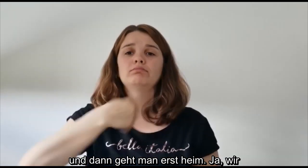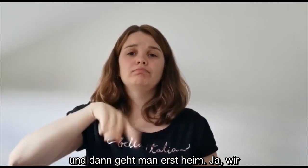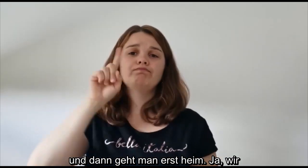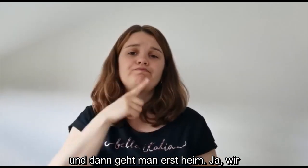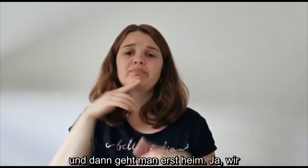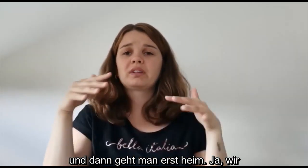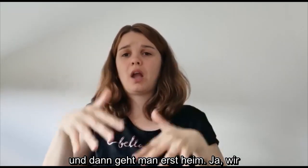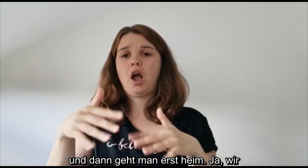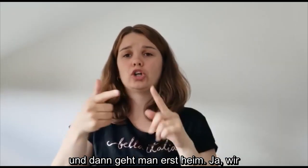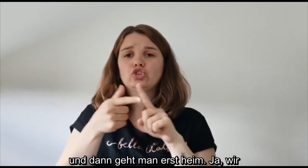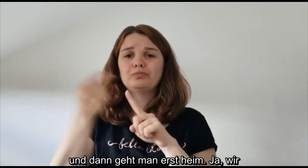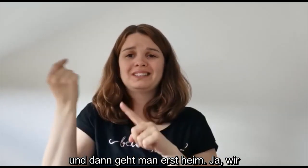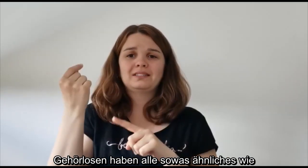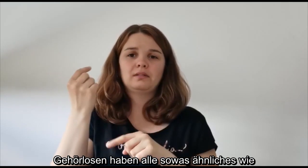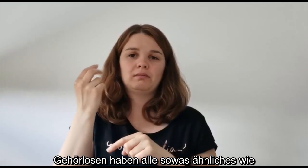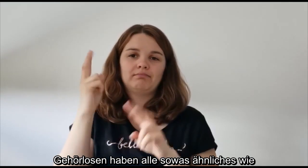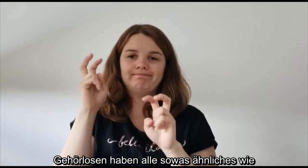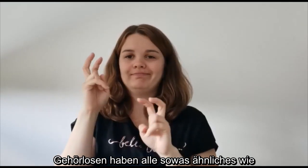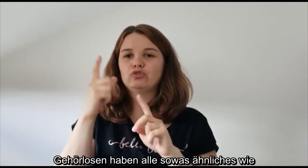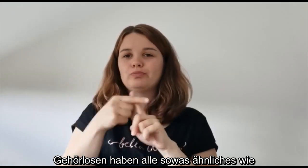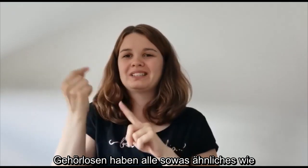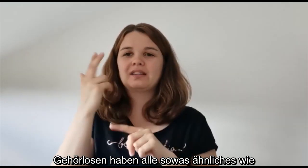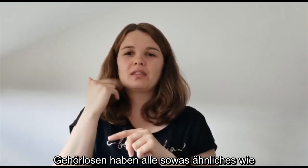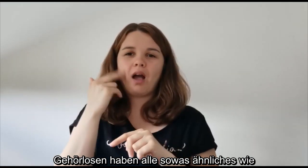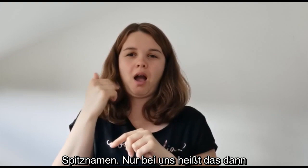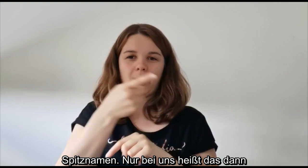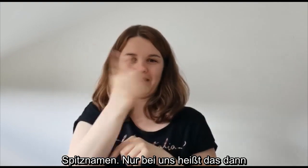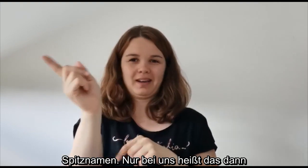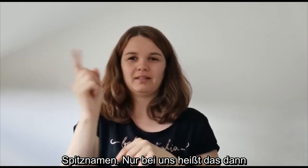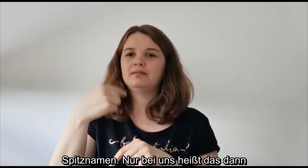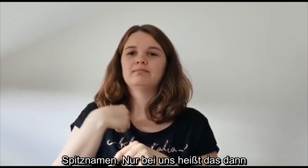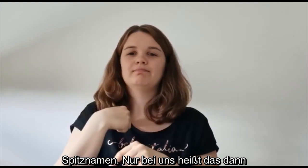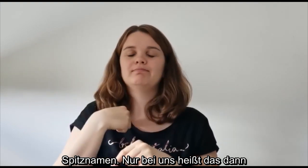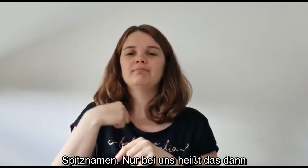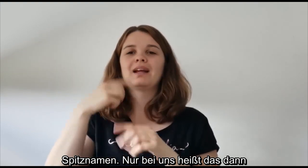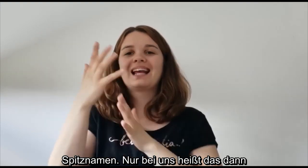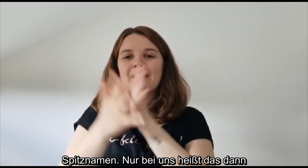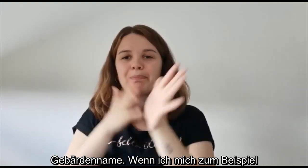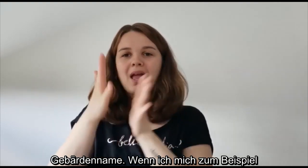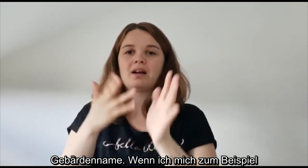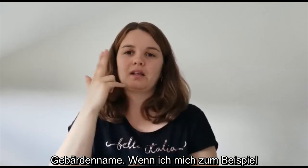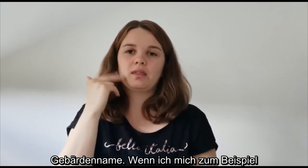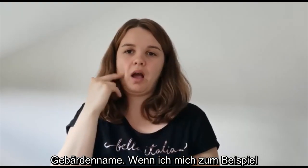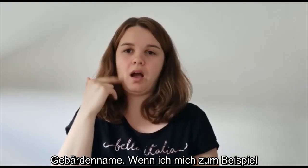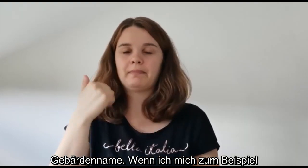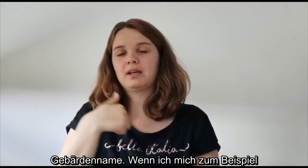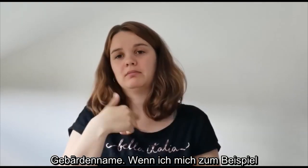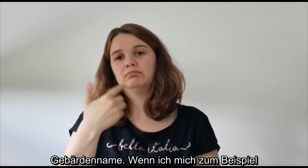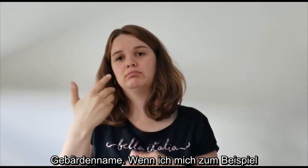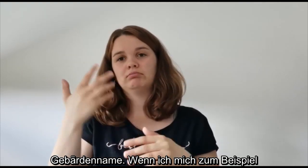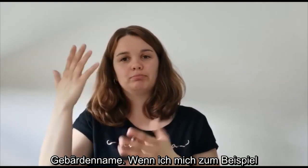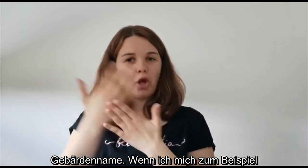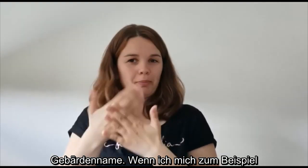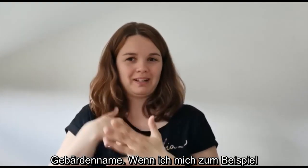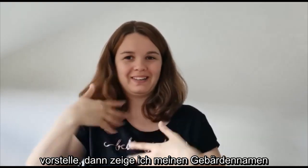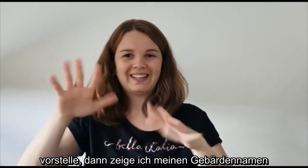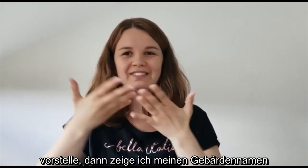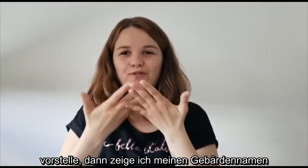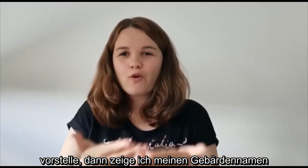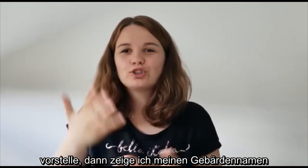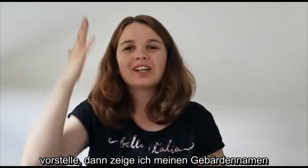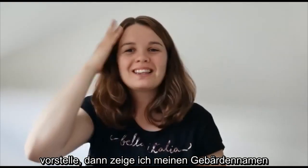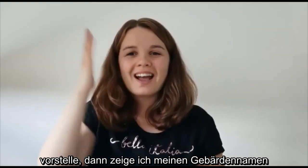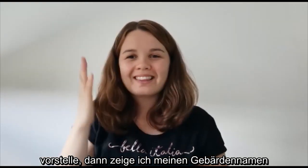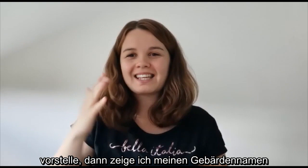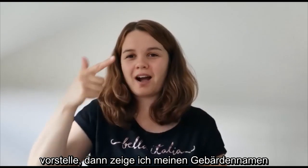man erst heim Ja, wir Gehörlosen haben alle sowas ähnliches wie Spitznamen Nur bei uns heißt das dann Gebärdenname Wenn ich mich zum